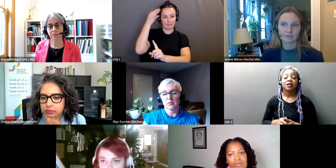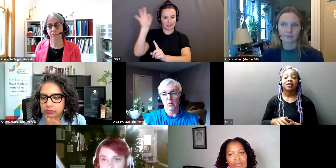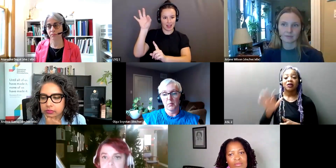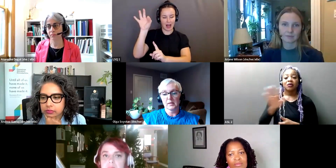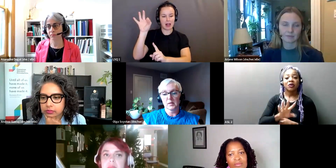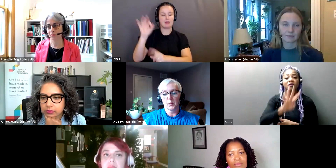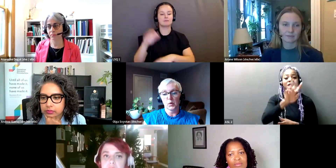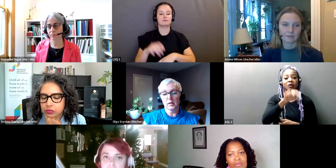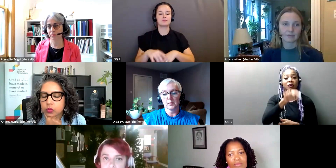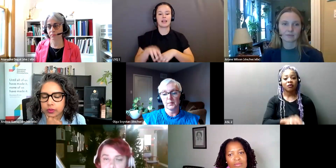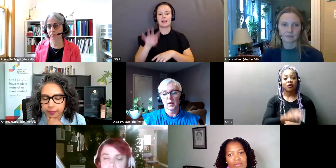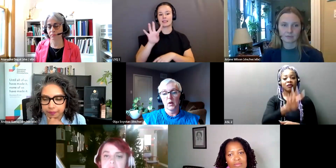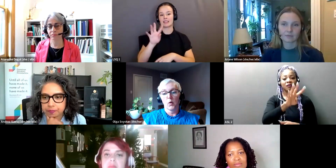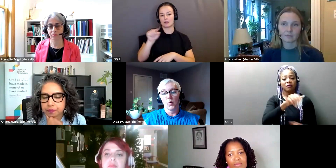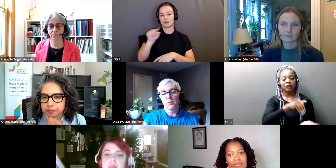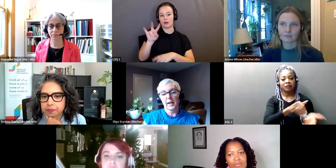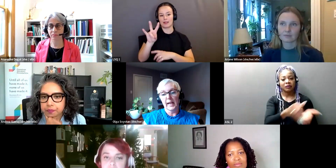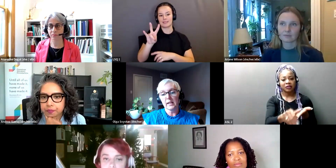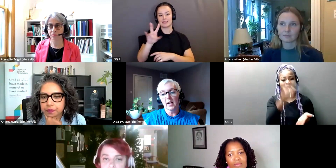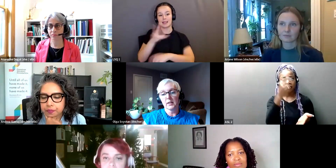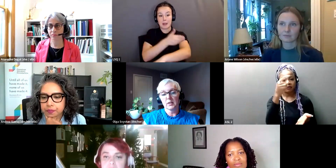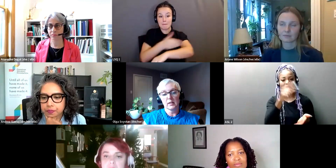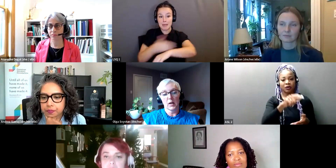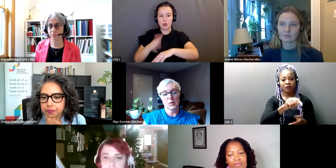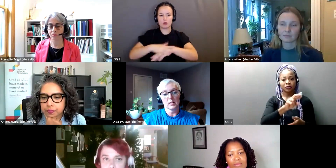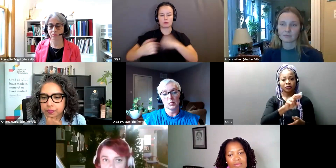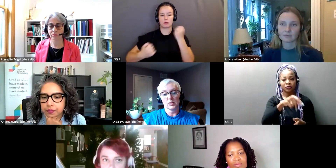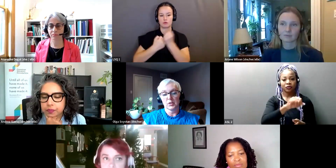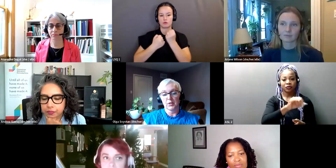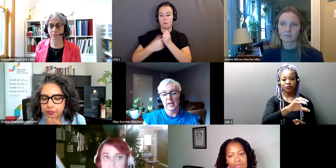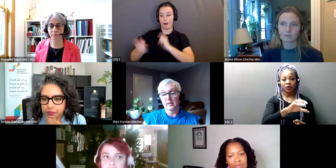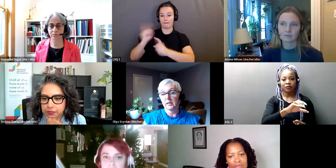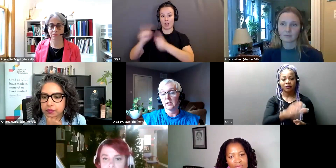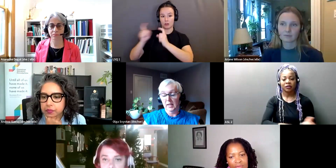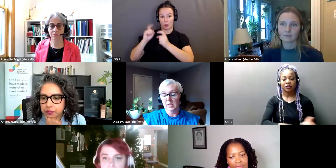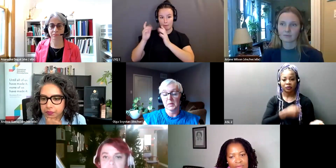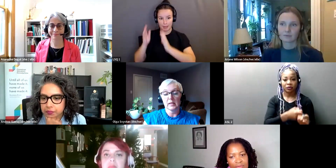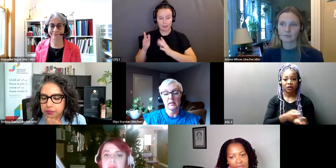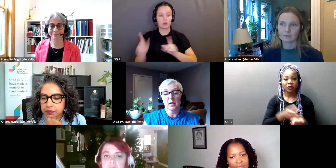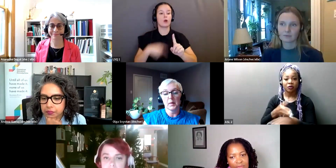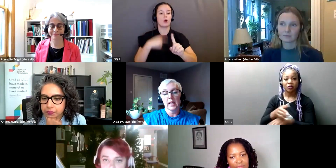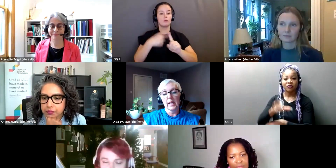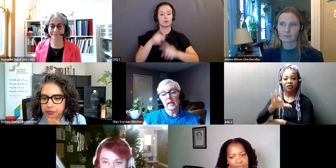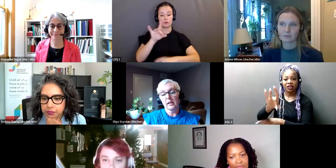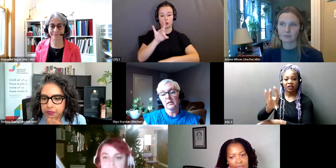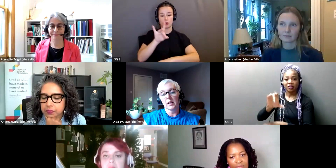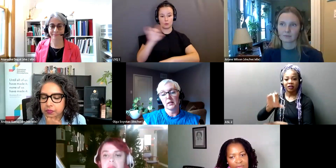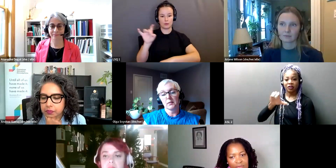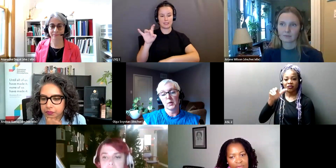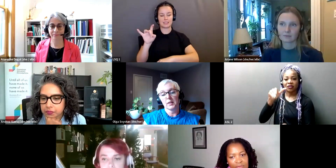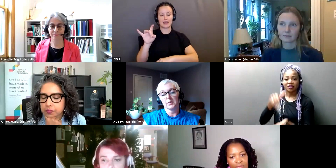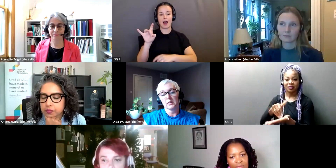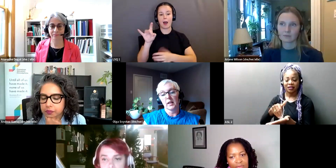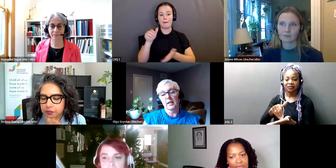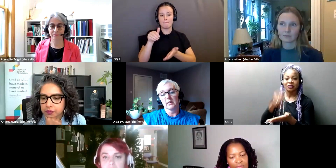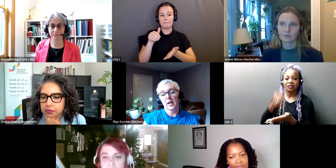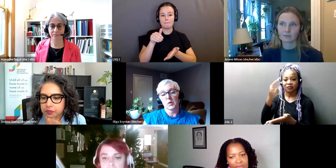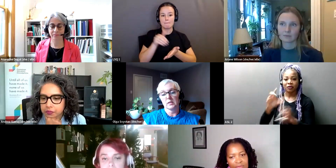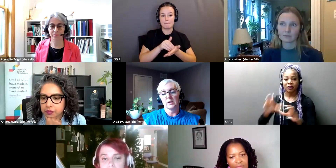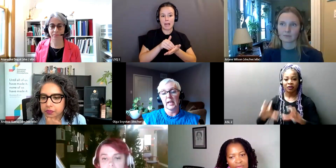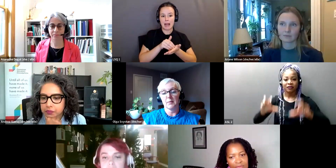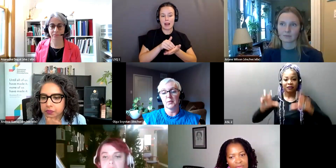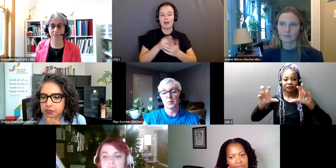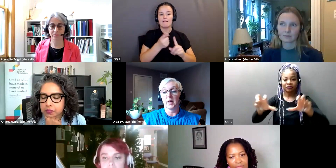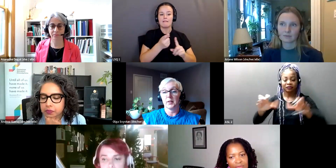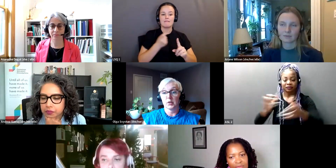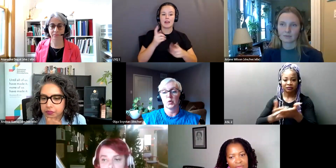environ 4,7 millions en soutien philanthropique, plus de 800 qui ont été orientés